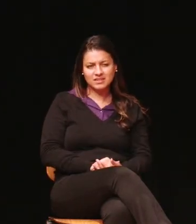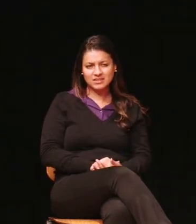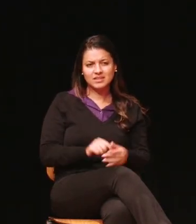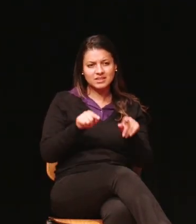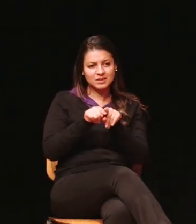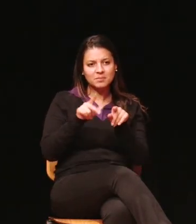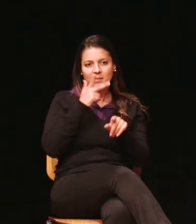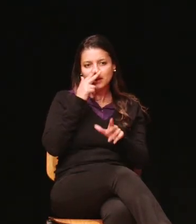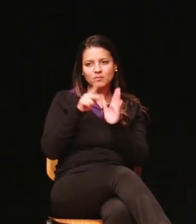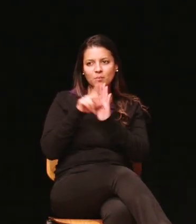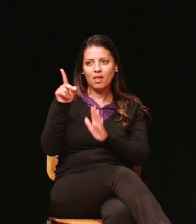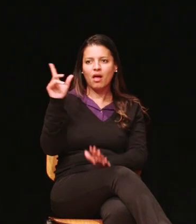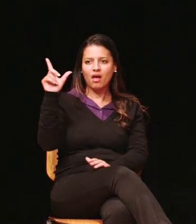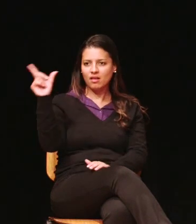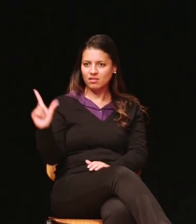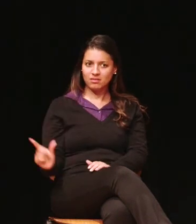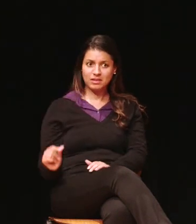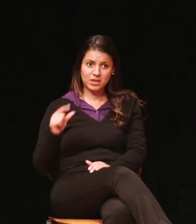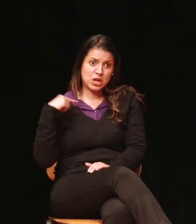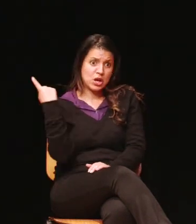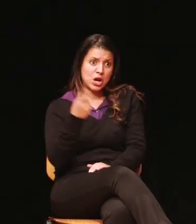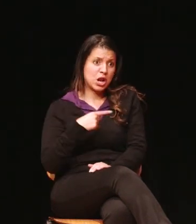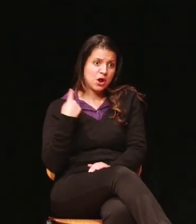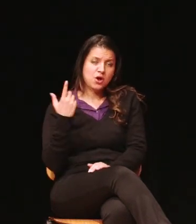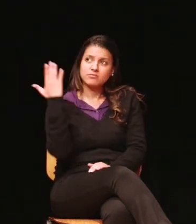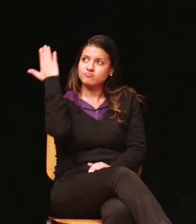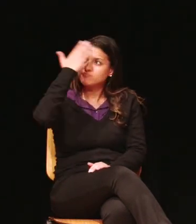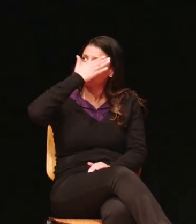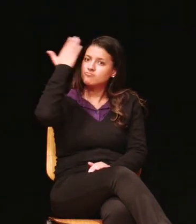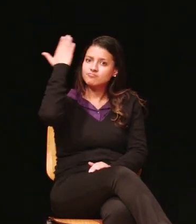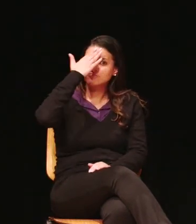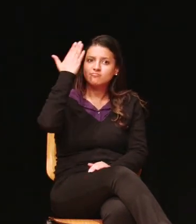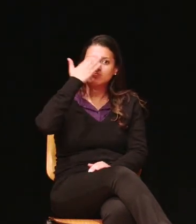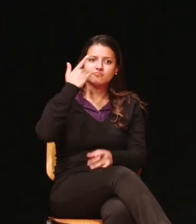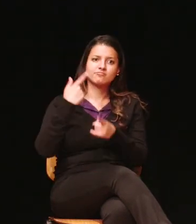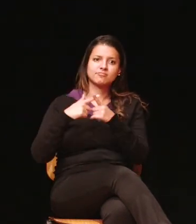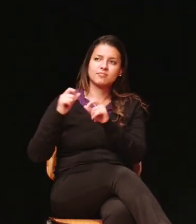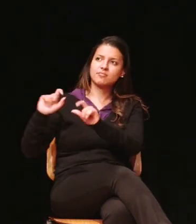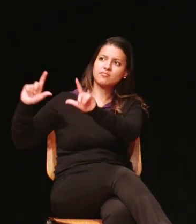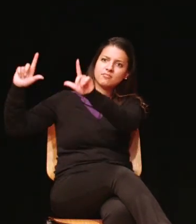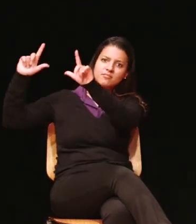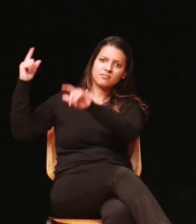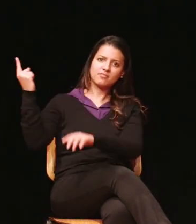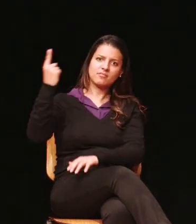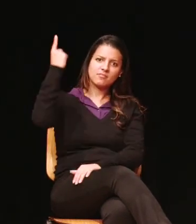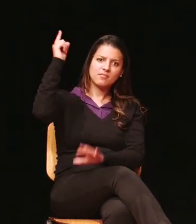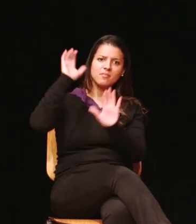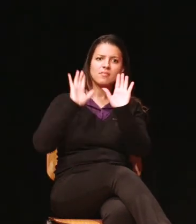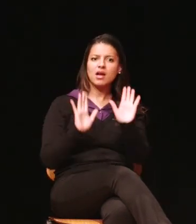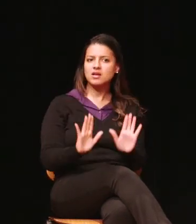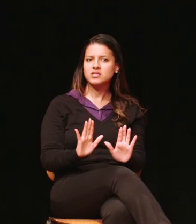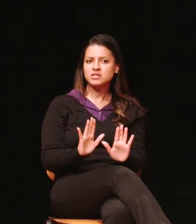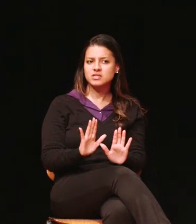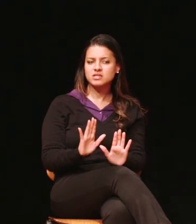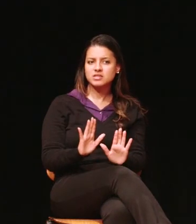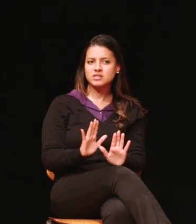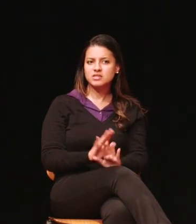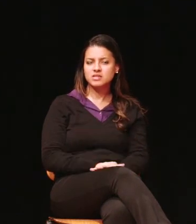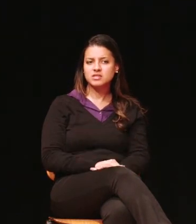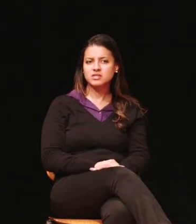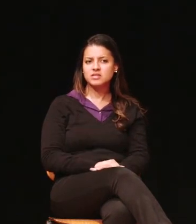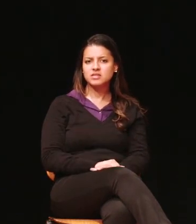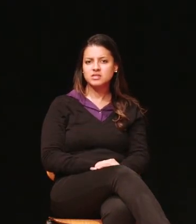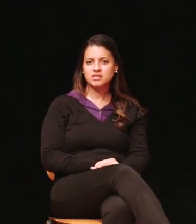italiano. Provavelmente nós não podemos mais vê-lo na sua altura original. No entanto,